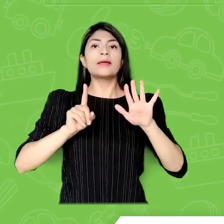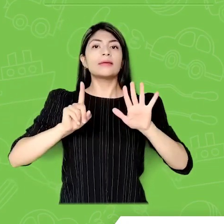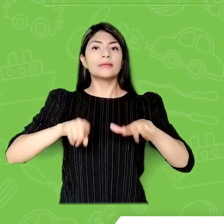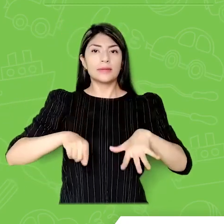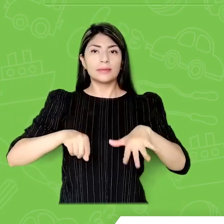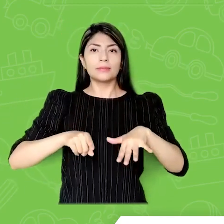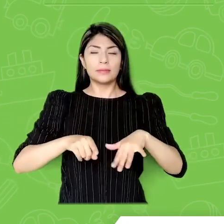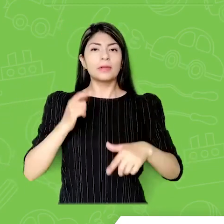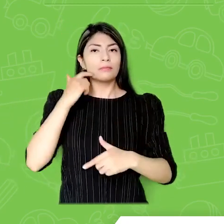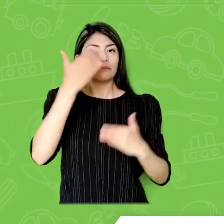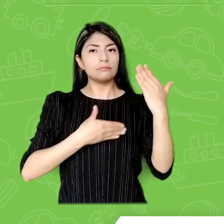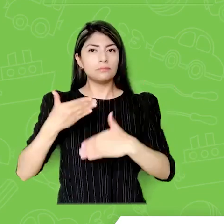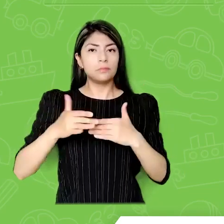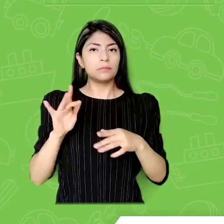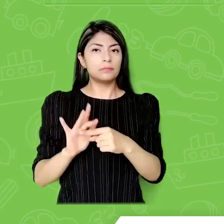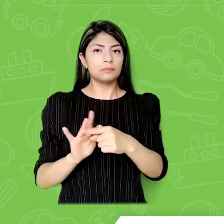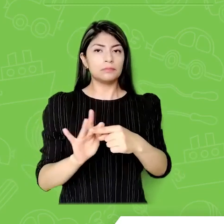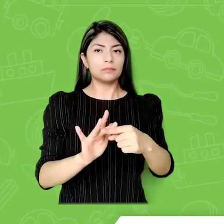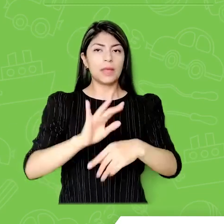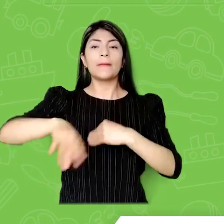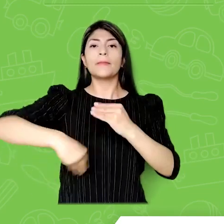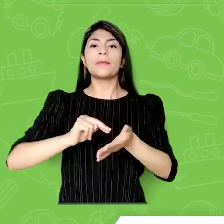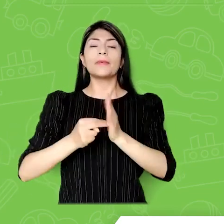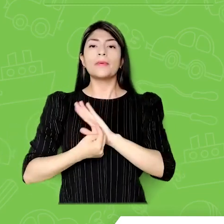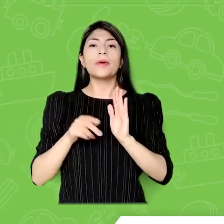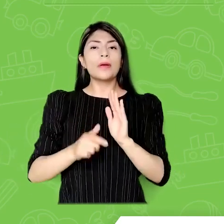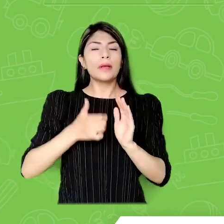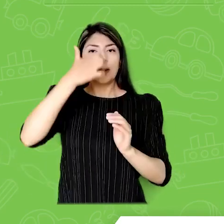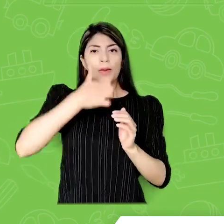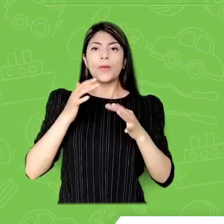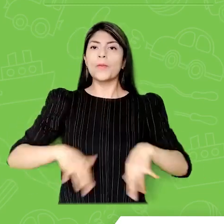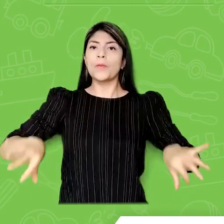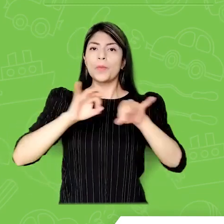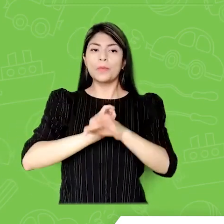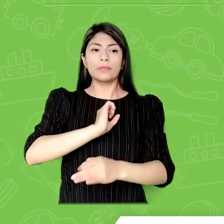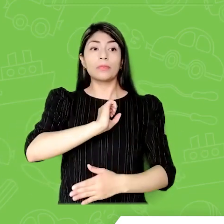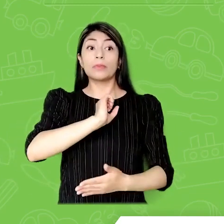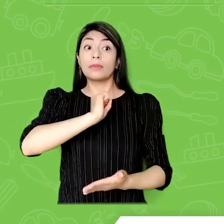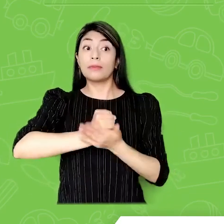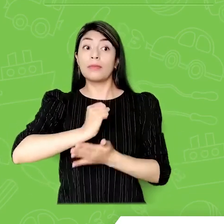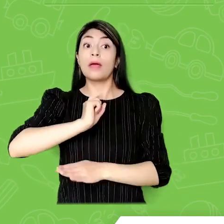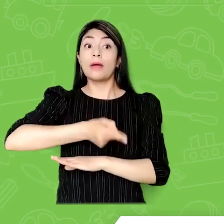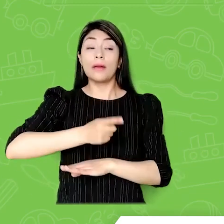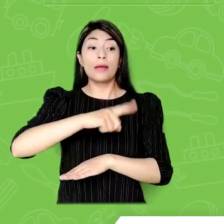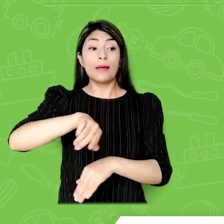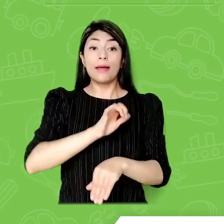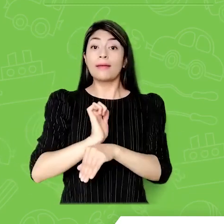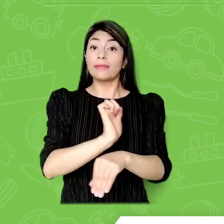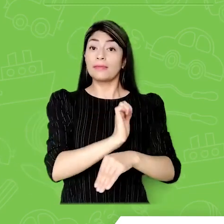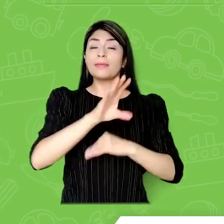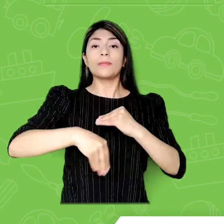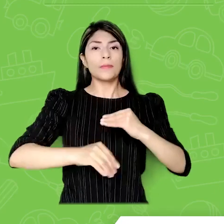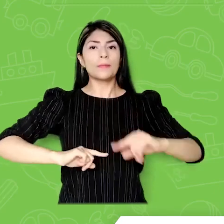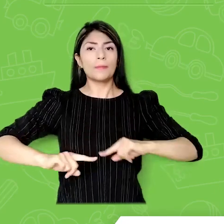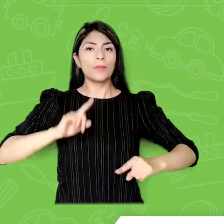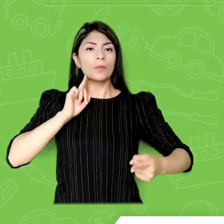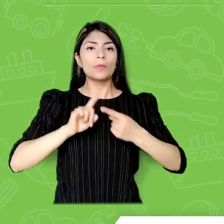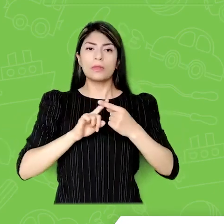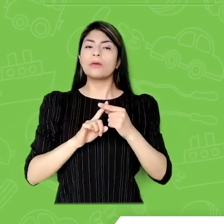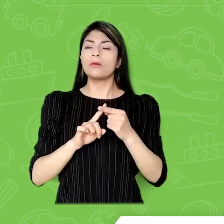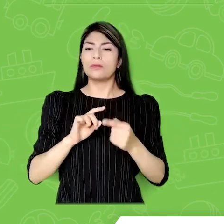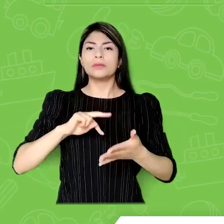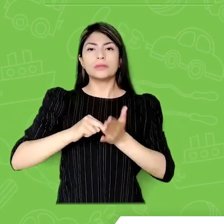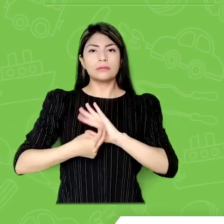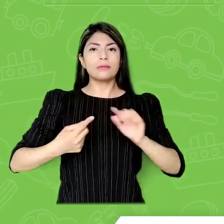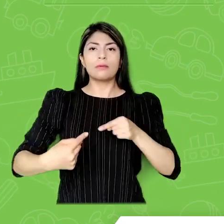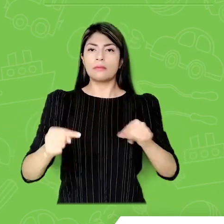convocatoria es norma reguladora de todo concurso y obliga tanto a la administración, como a las entidades contratadas para la realización del